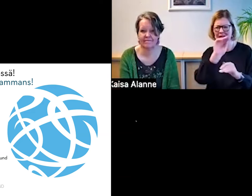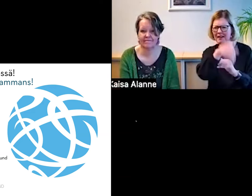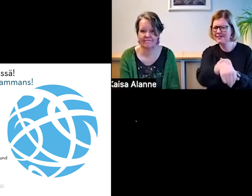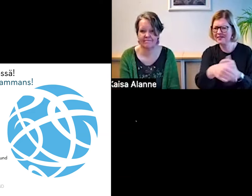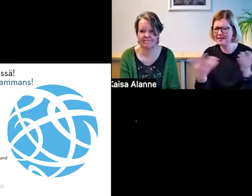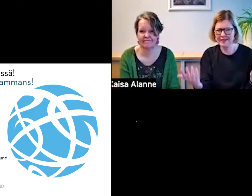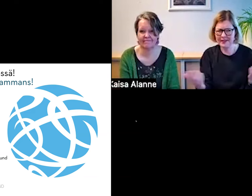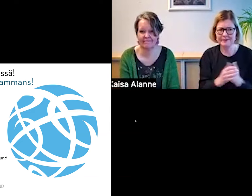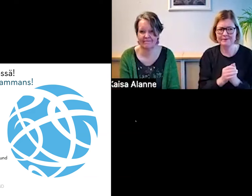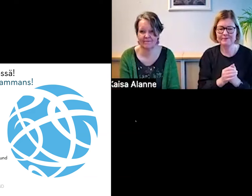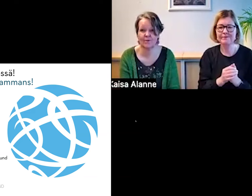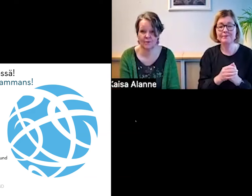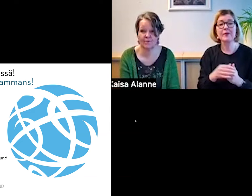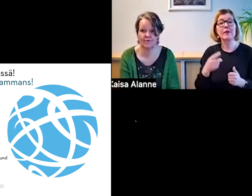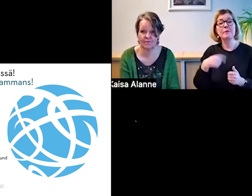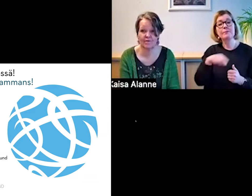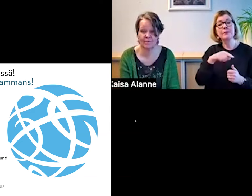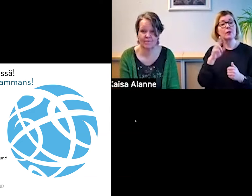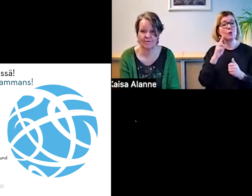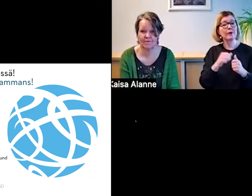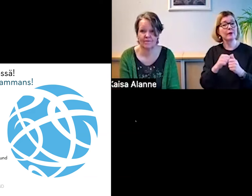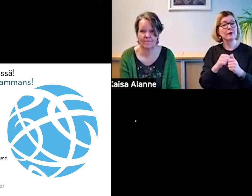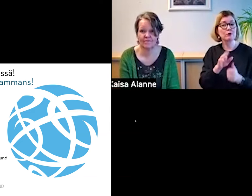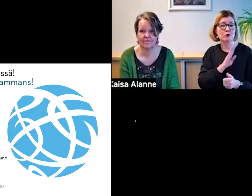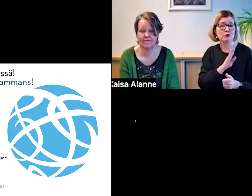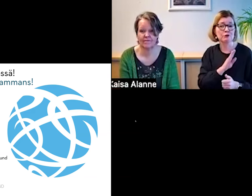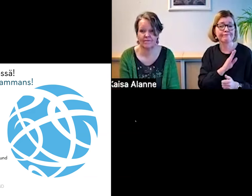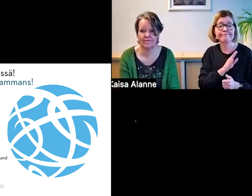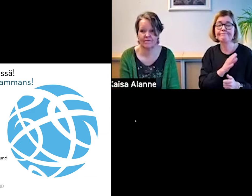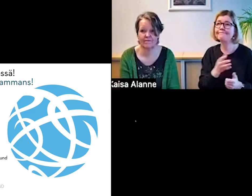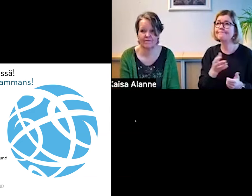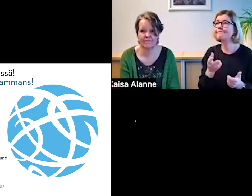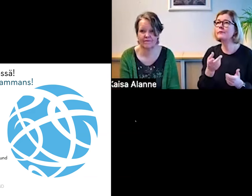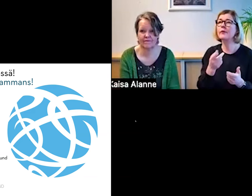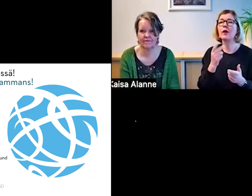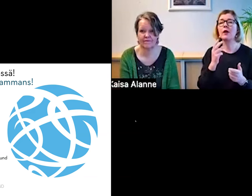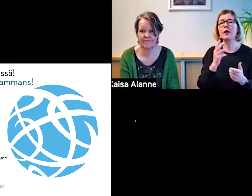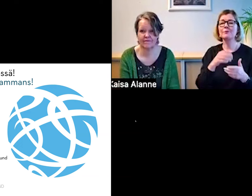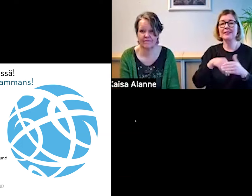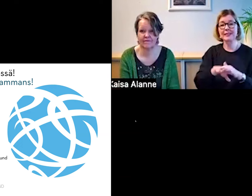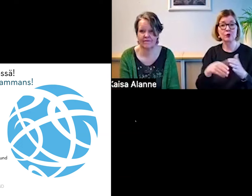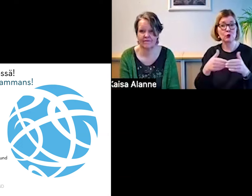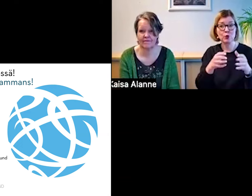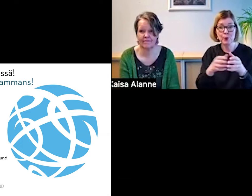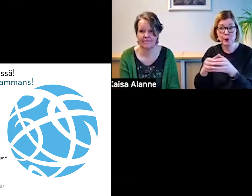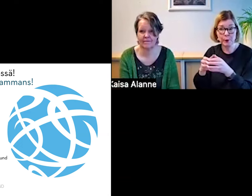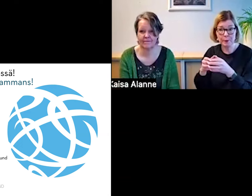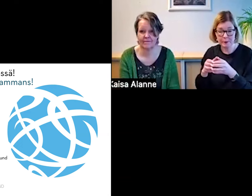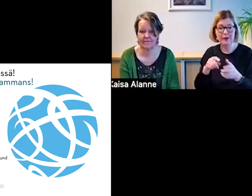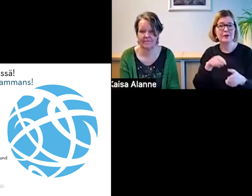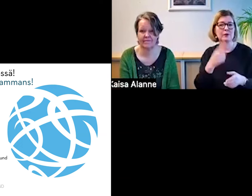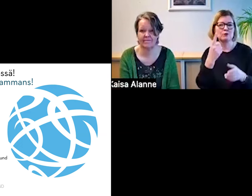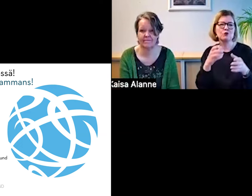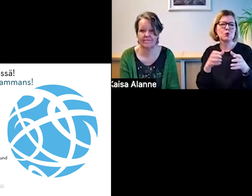-kampanjaa ja sen taustalla olevia asioita. Meillä